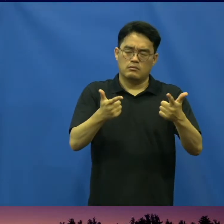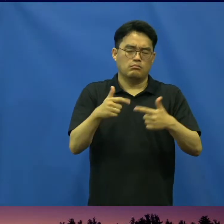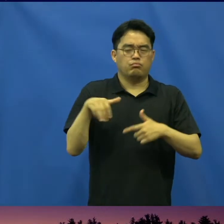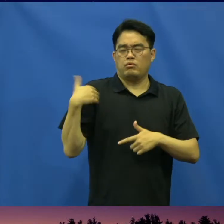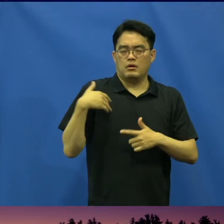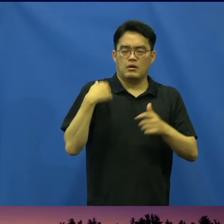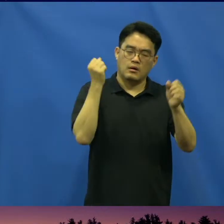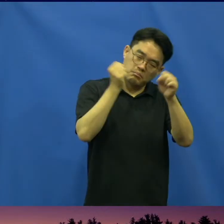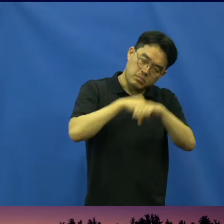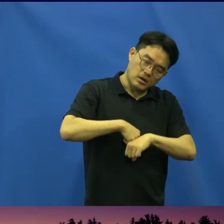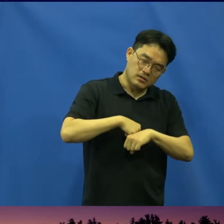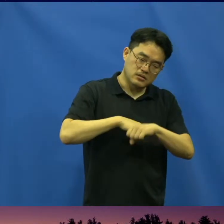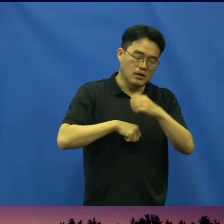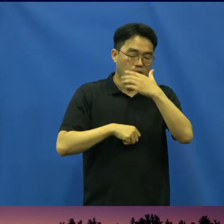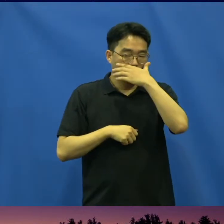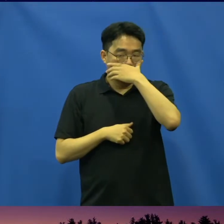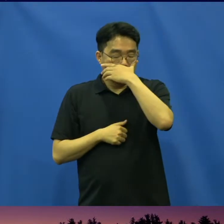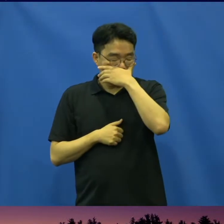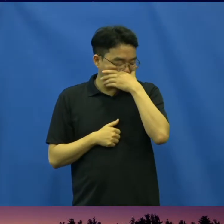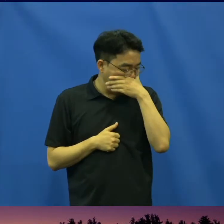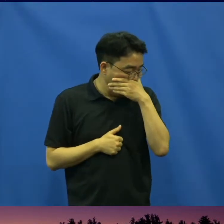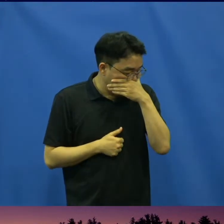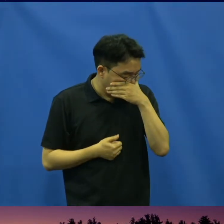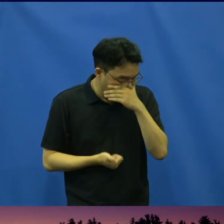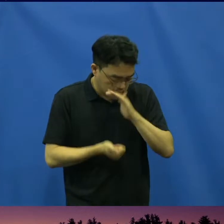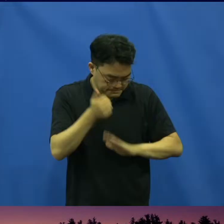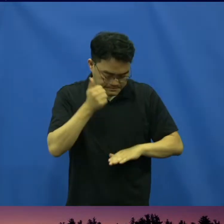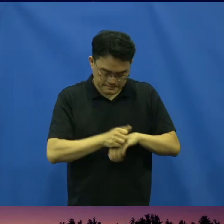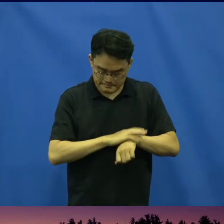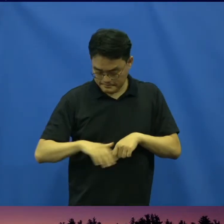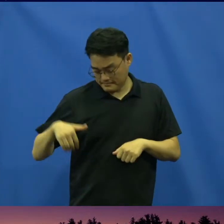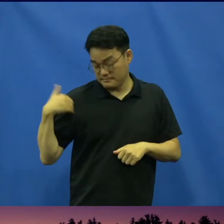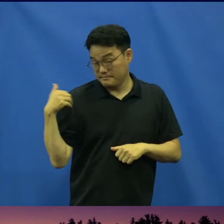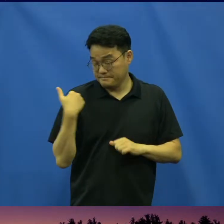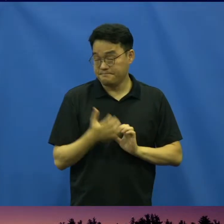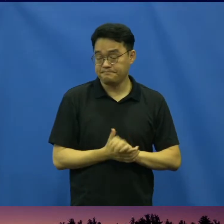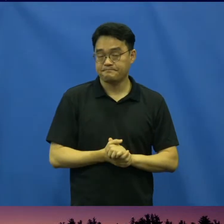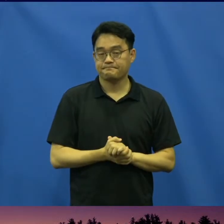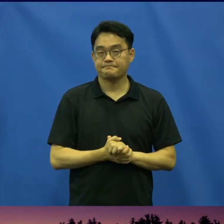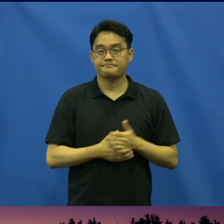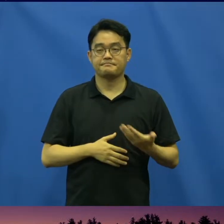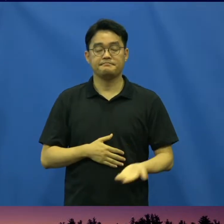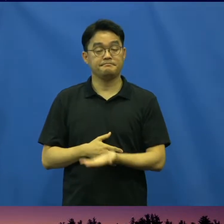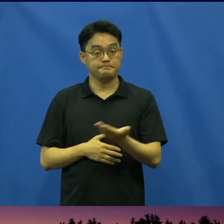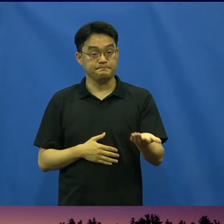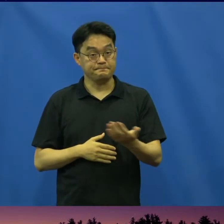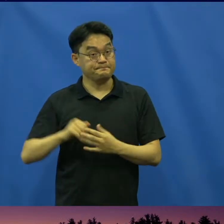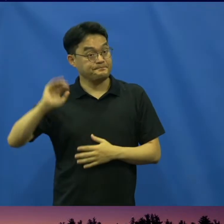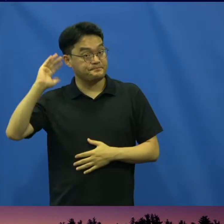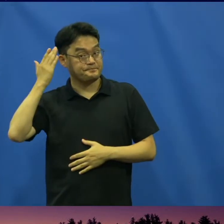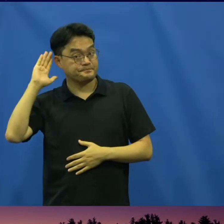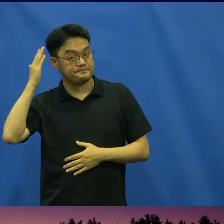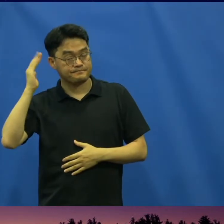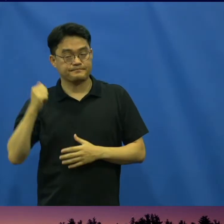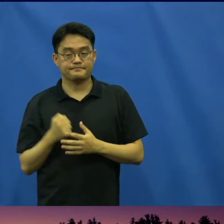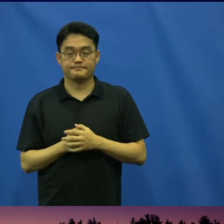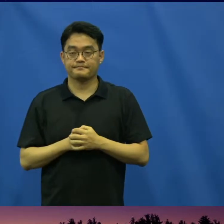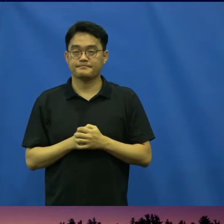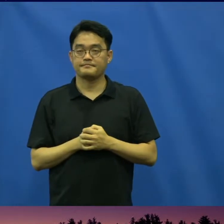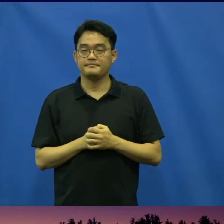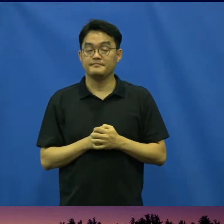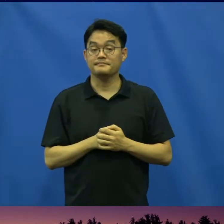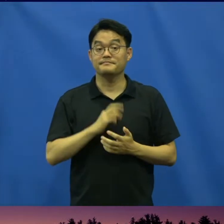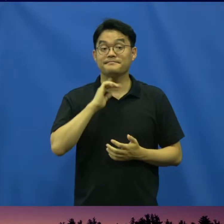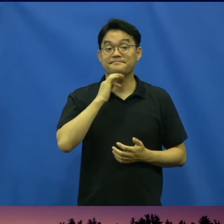내가 선택한 그 과가 나중에 어떻게 될지. 여러분 요즘 연세던 분들이 옛날에 한참